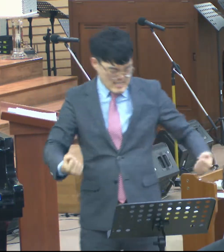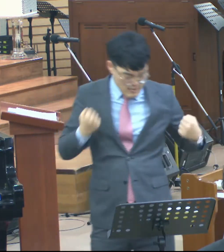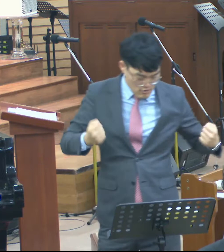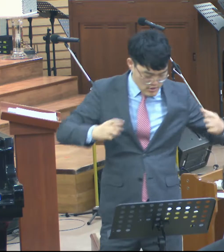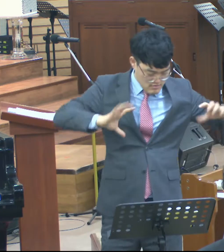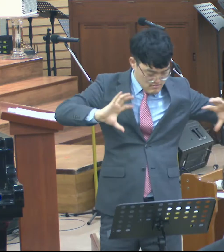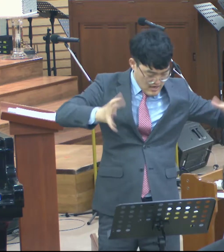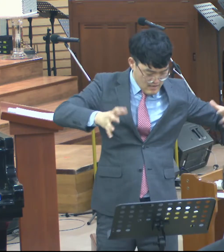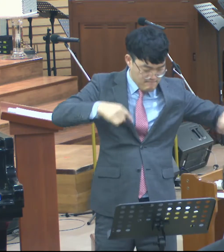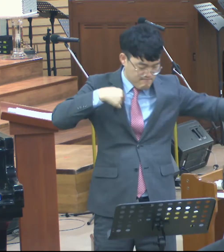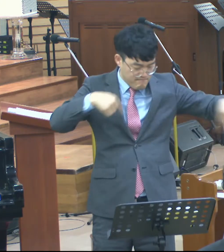사람이에요.